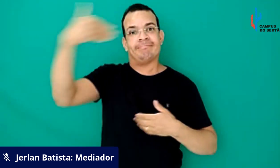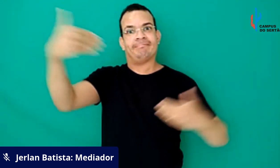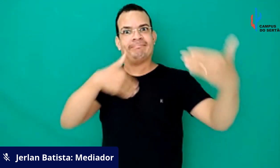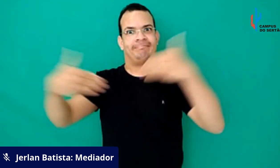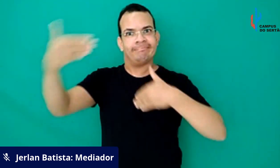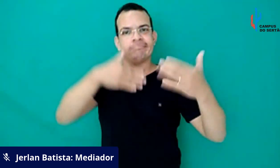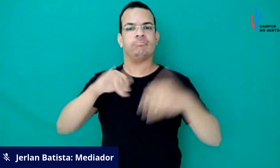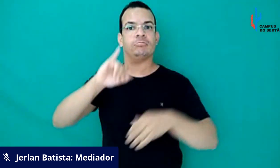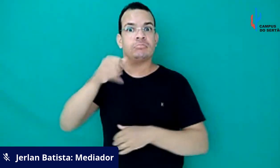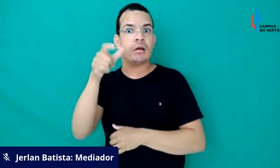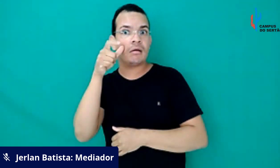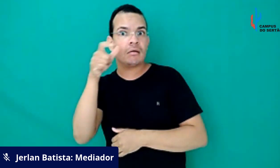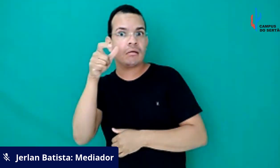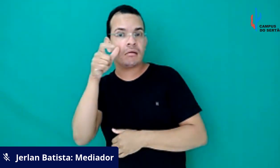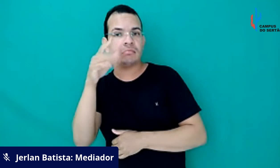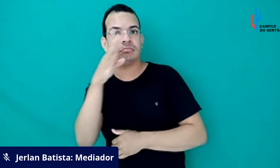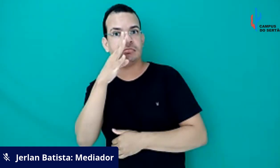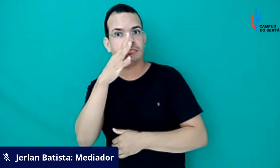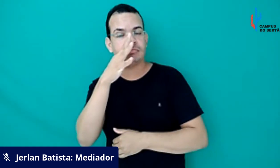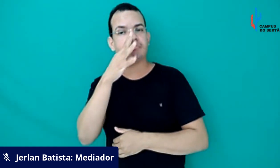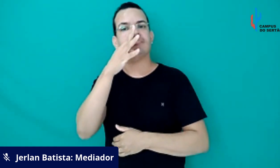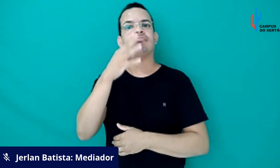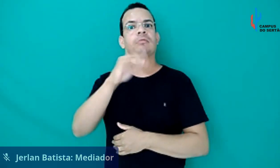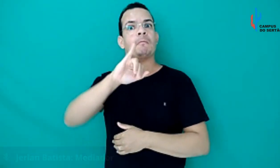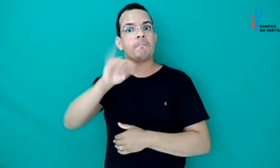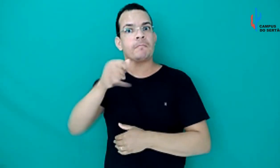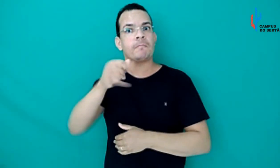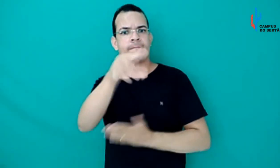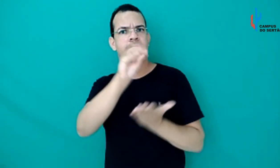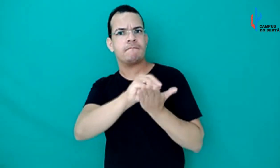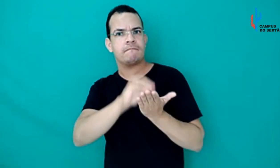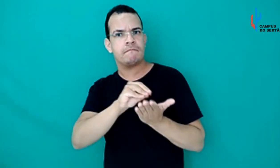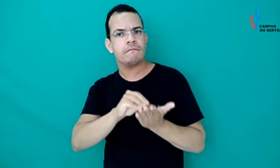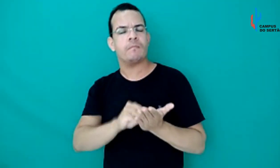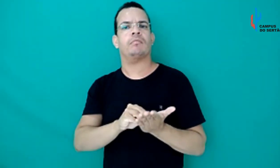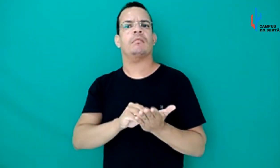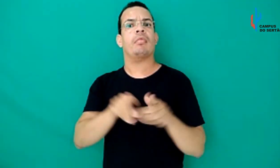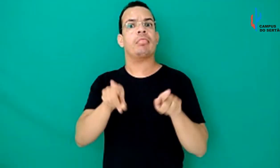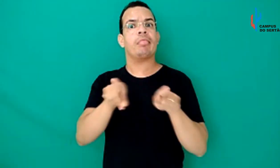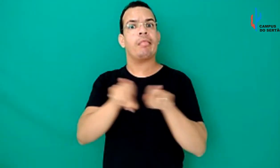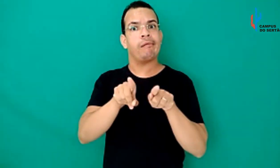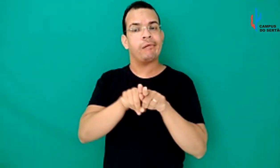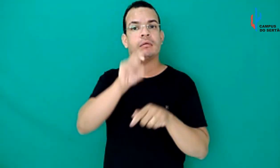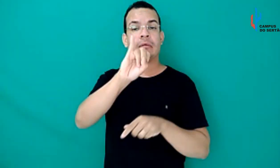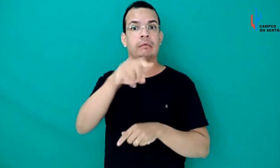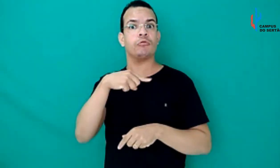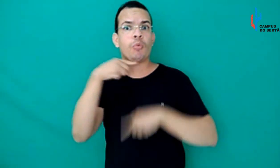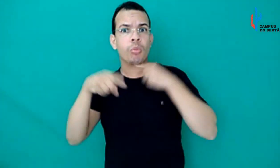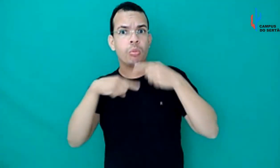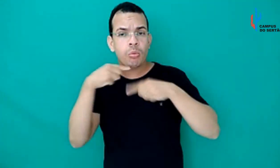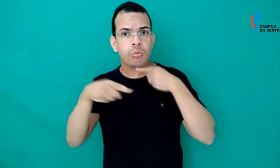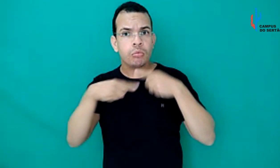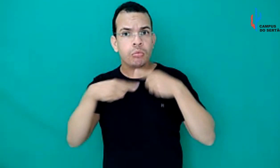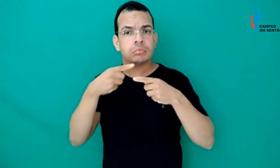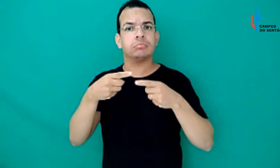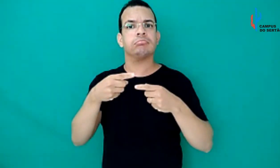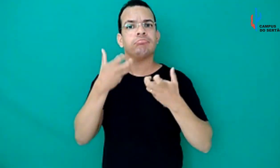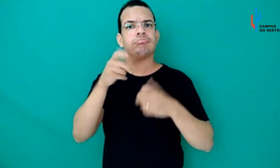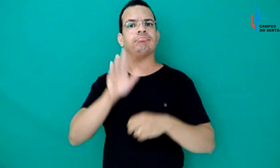Também queremos agradecer a todos vocês que demonstram interesse e atenção. Incentivamos todos a